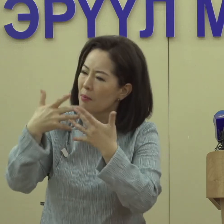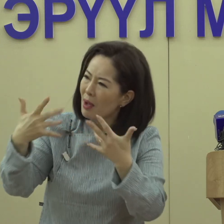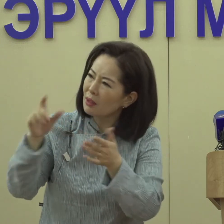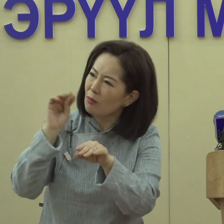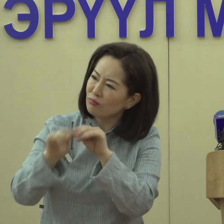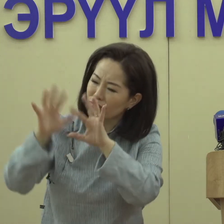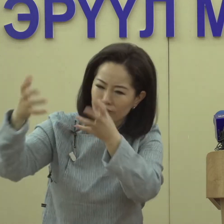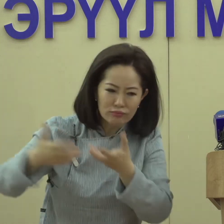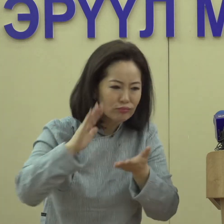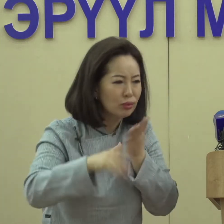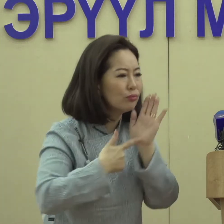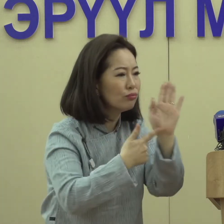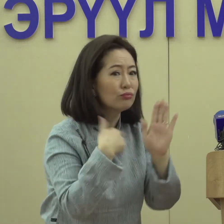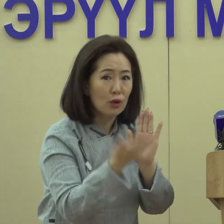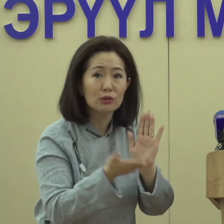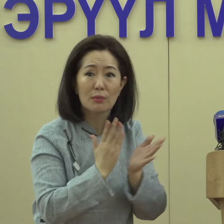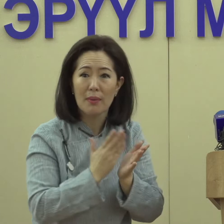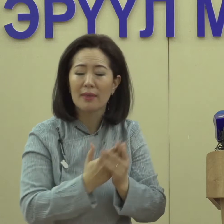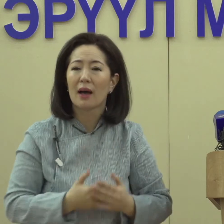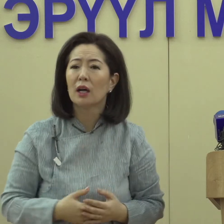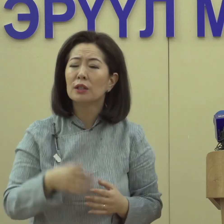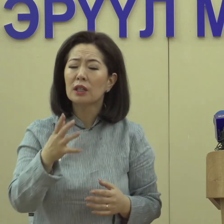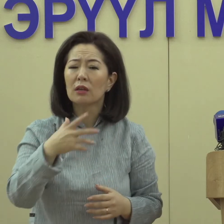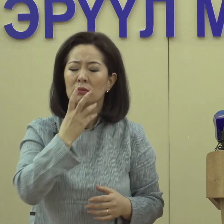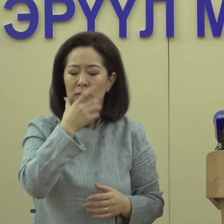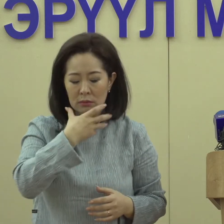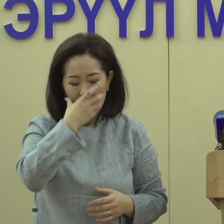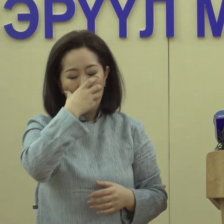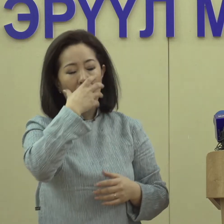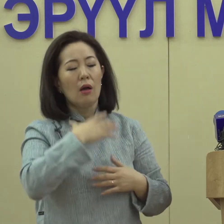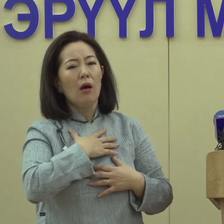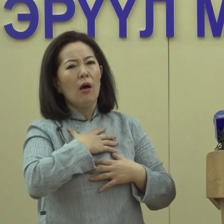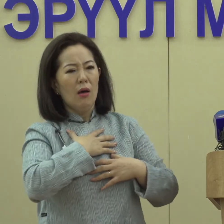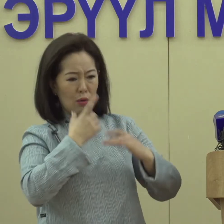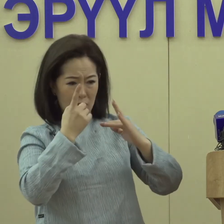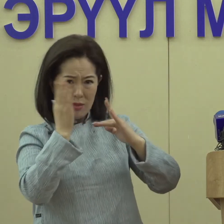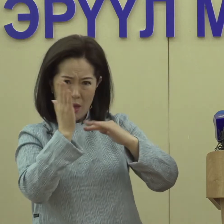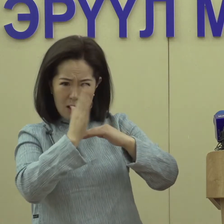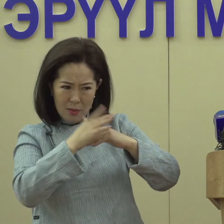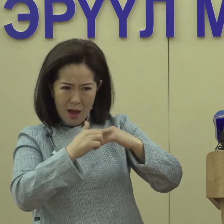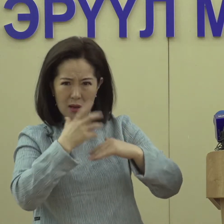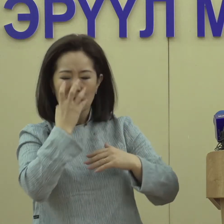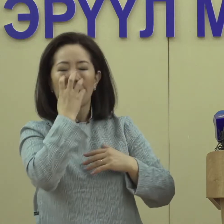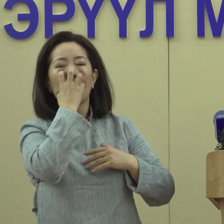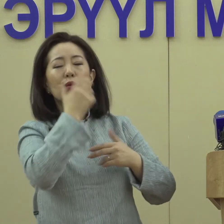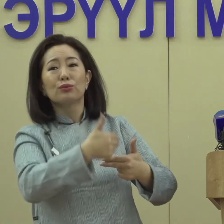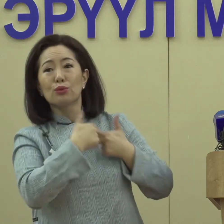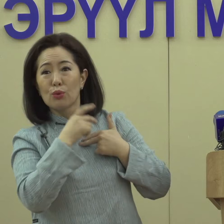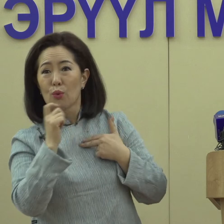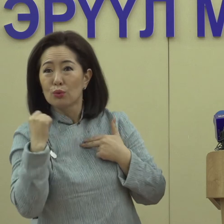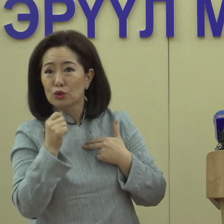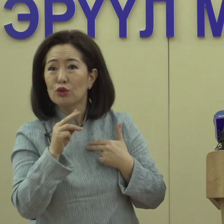хэрэгслийн худалдан авалтыг бол хийгээд явж байгаа. За хүчит төрөгчийн эмчилгээ нь хүнд өвчтний амь насыг аврахад шийдвэрлэх